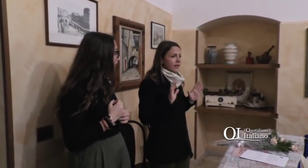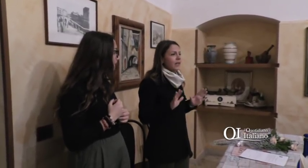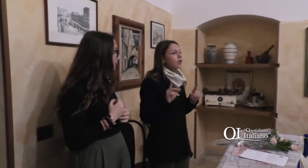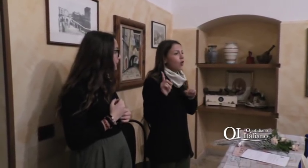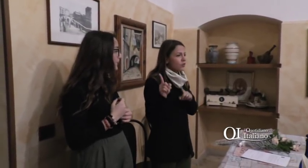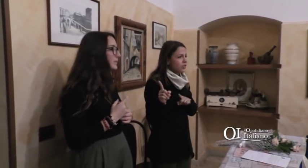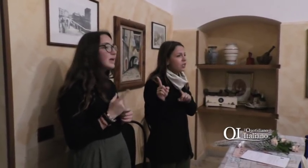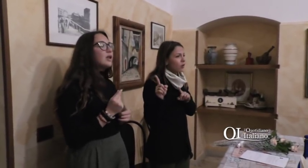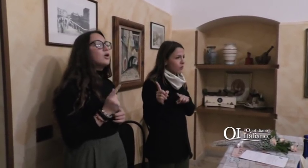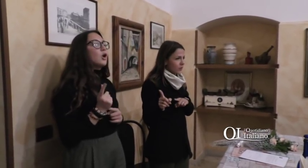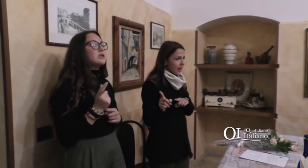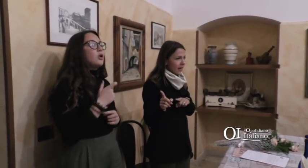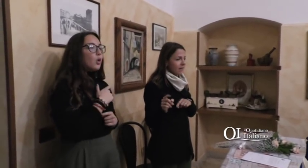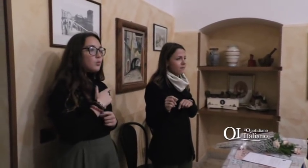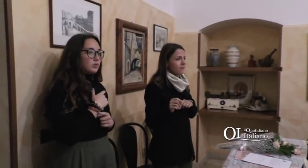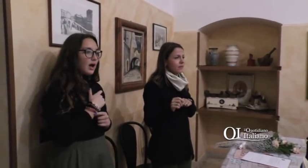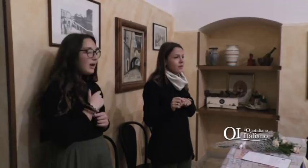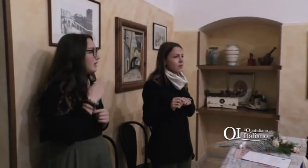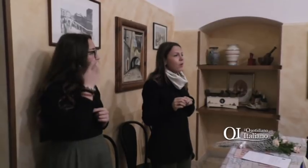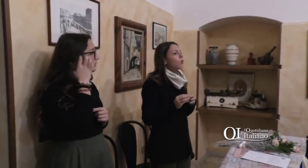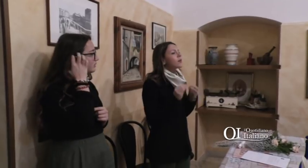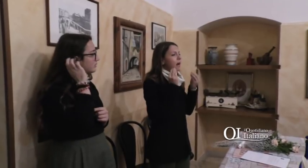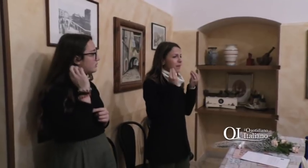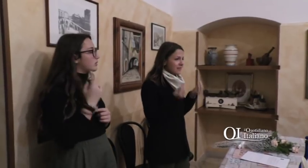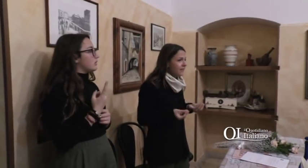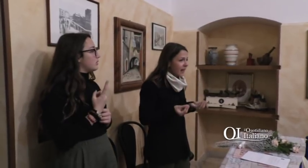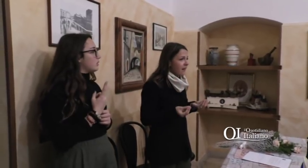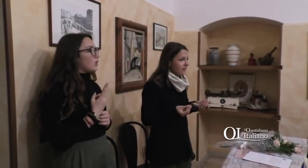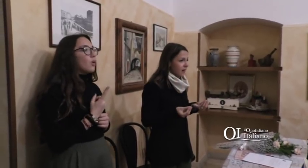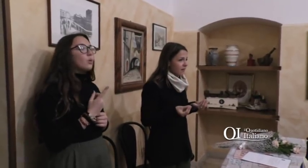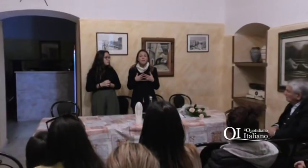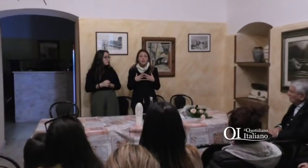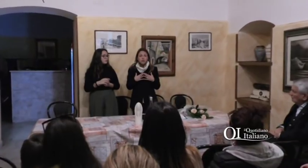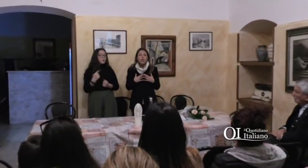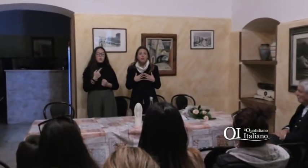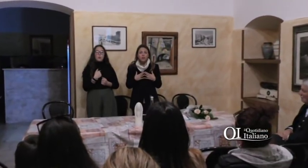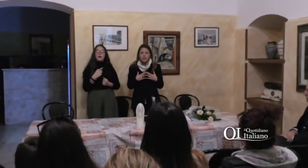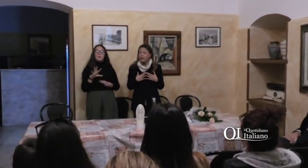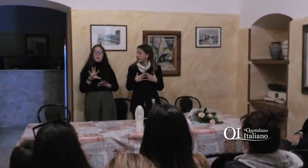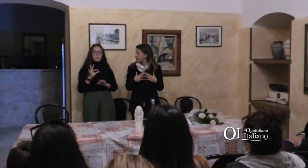in consiglio comunale un rappresentante. Abbiamo scelto di